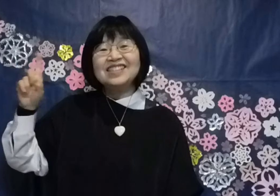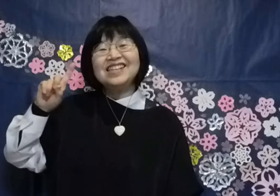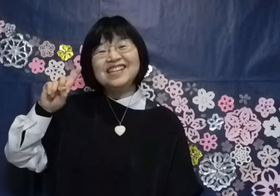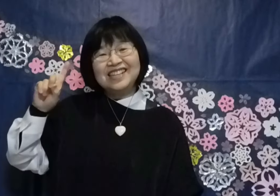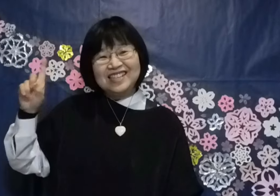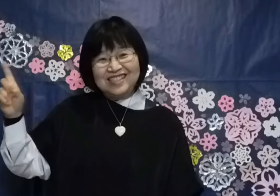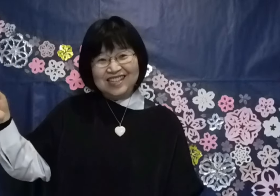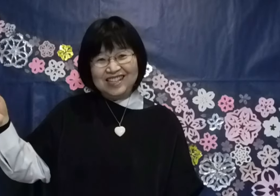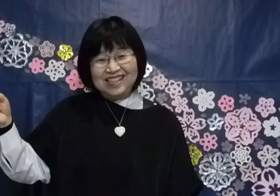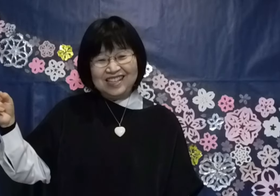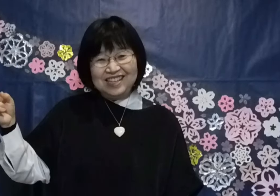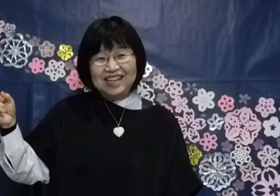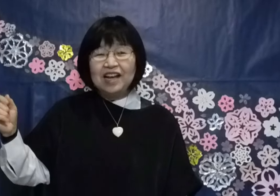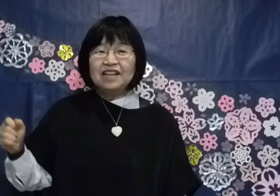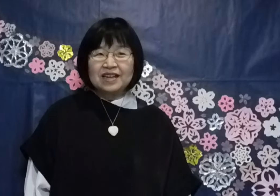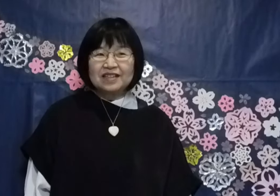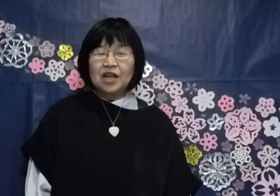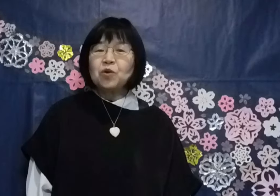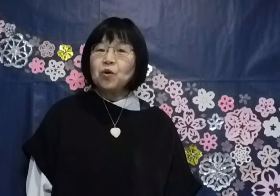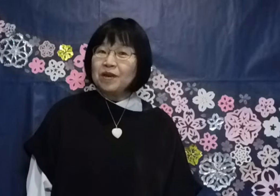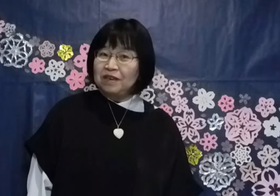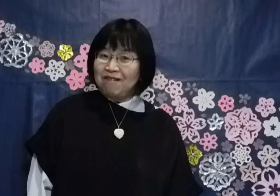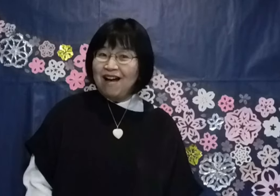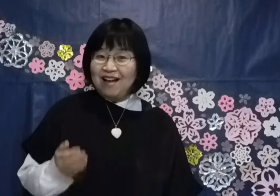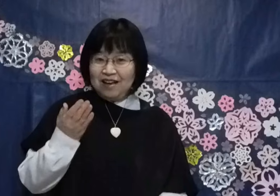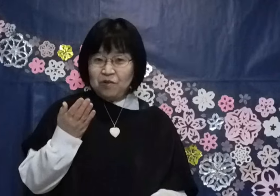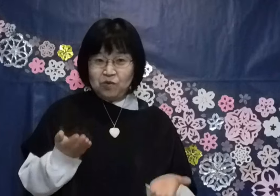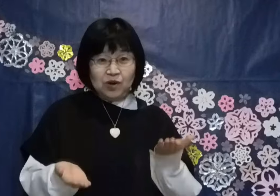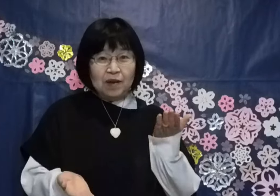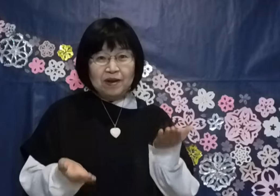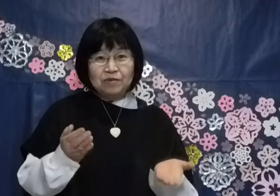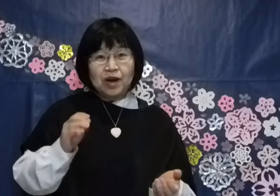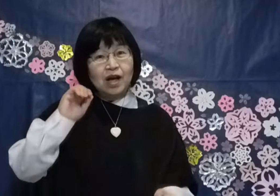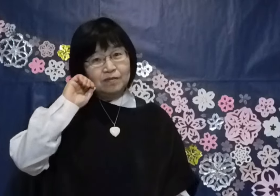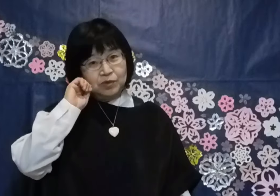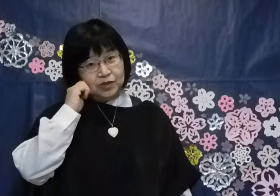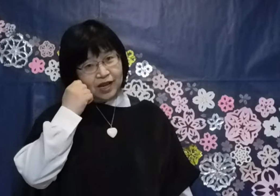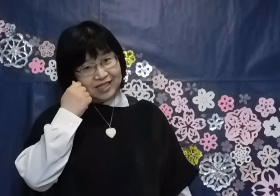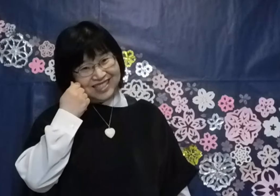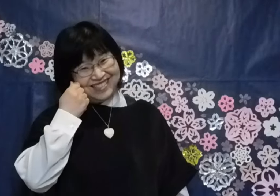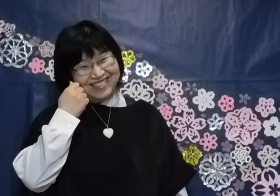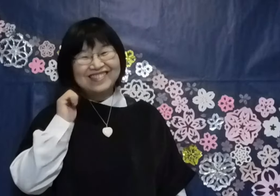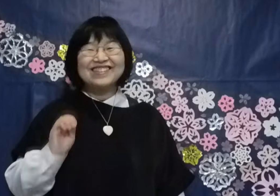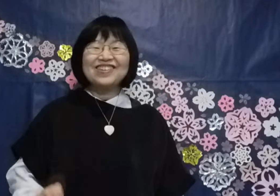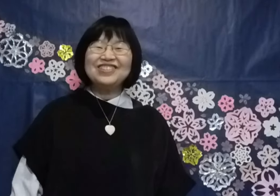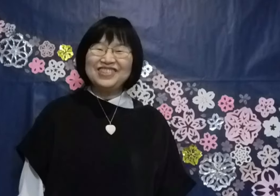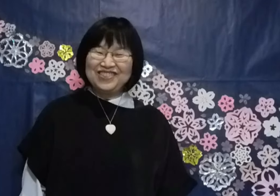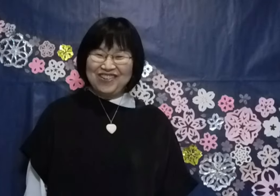何に、例うべきはこう比べるのが難しいという